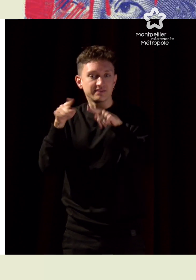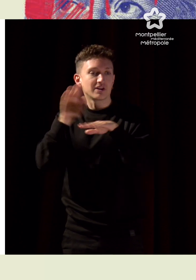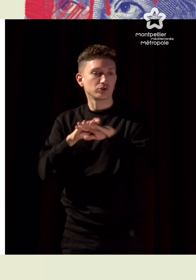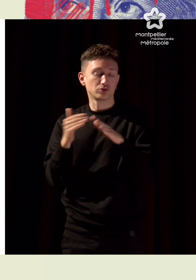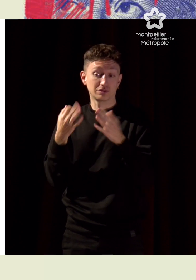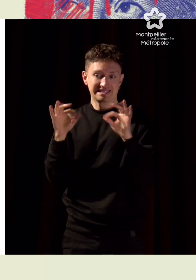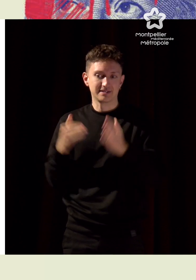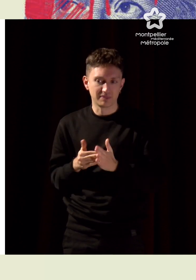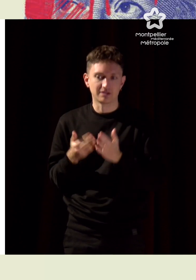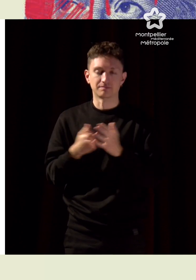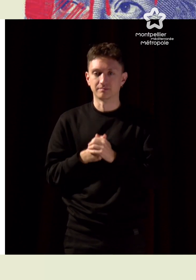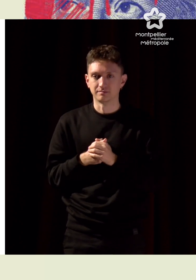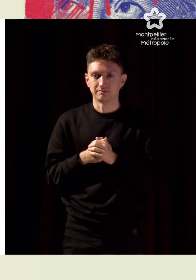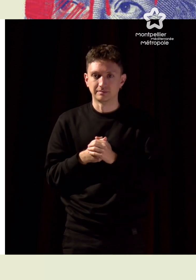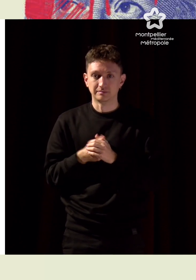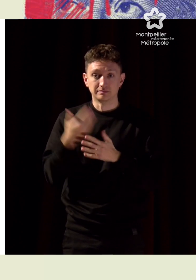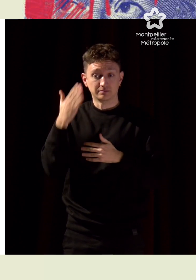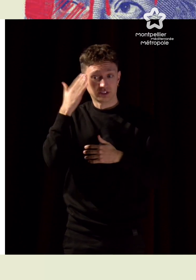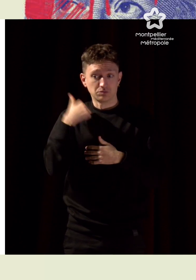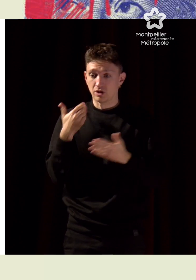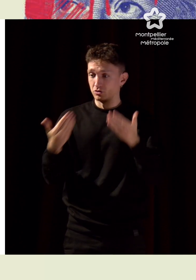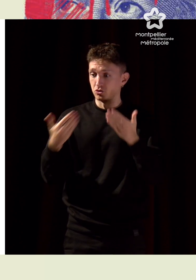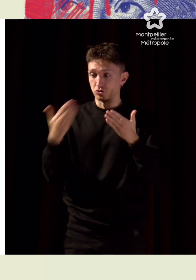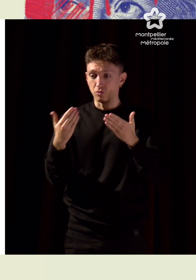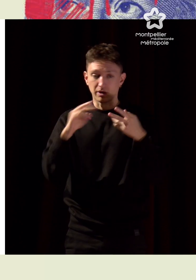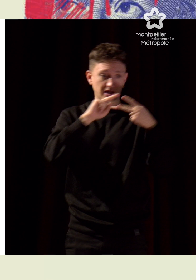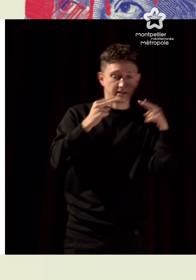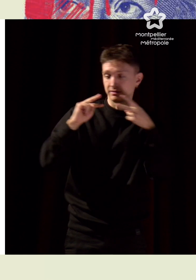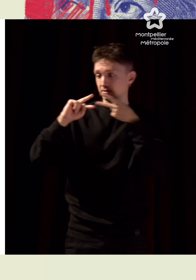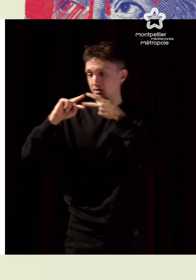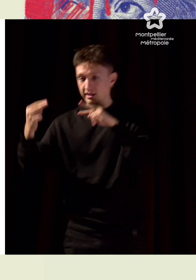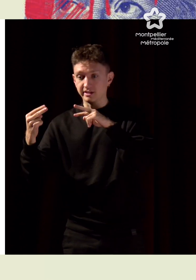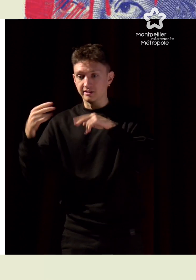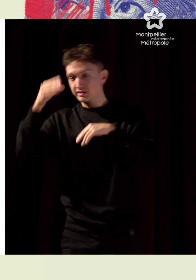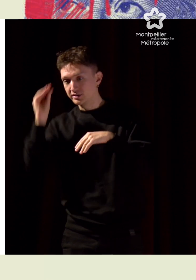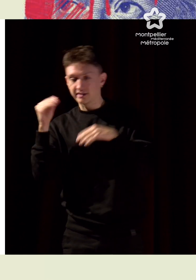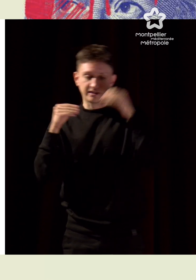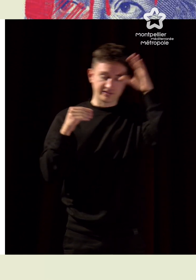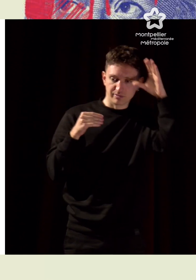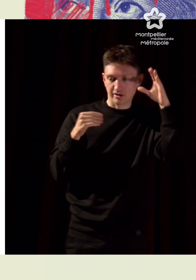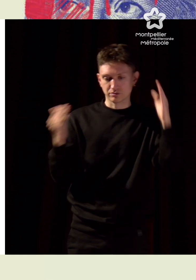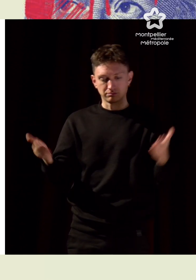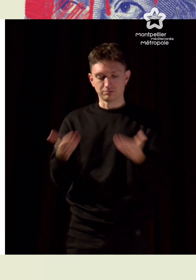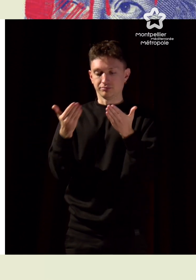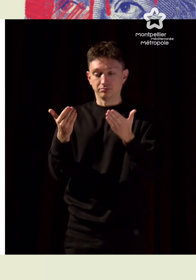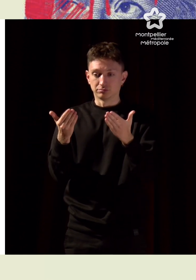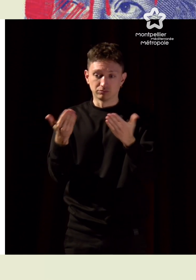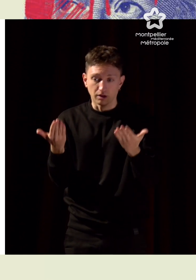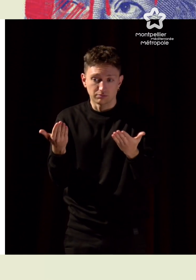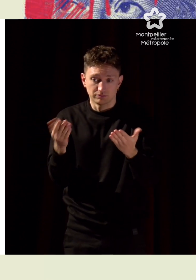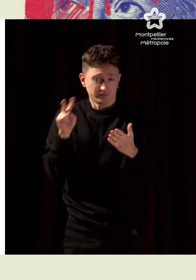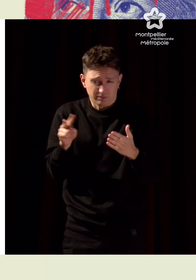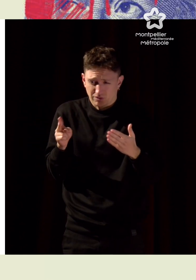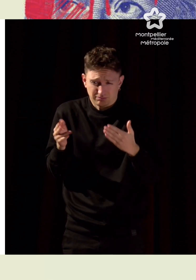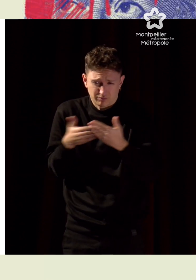génome Néandertal ou si je regarde un bout de génome Sapiens. Pour vous donner un ordre de grandeur, c'est 10 fois moins